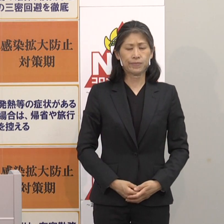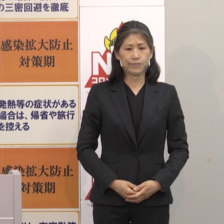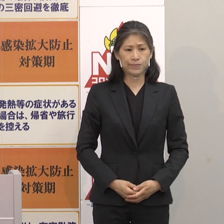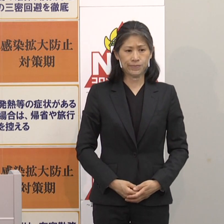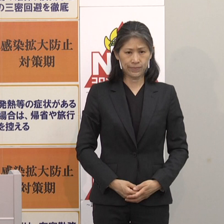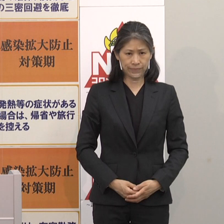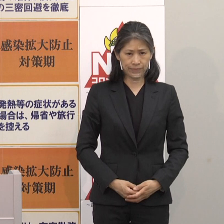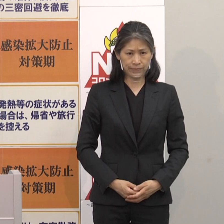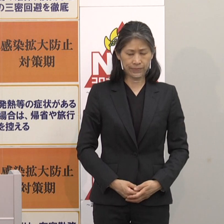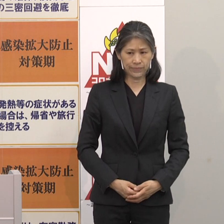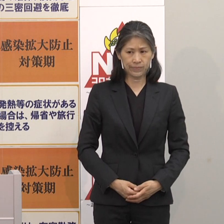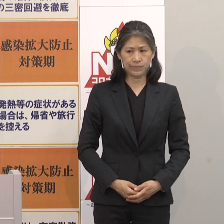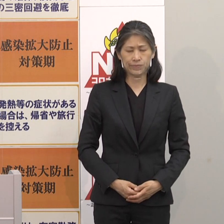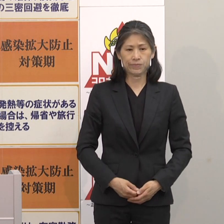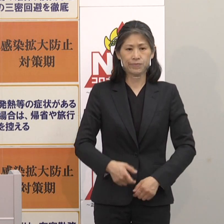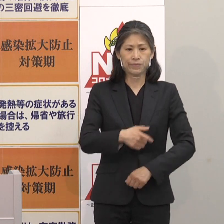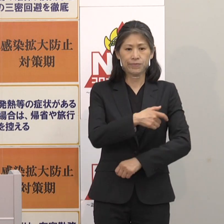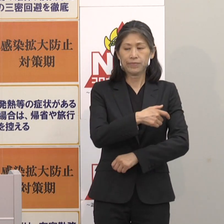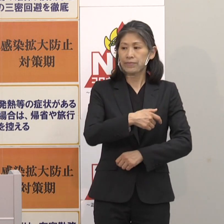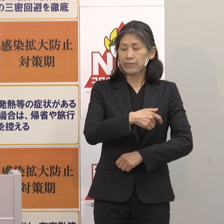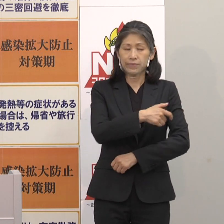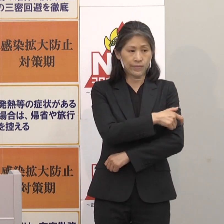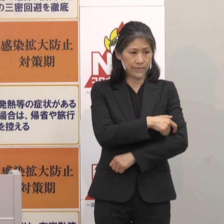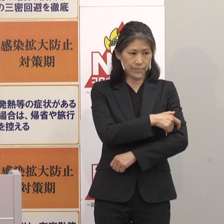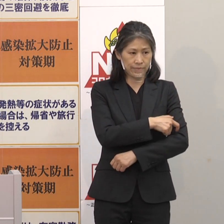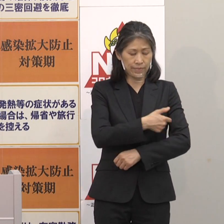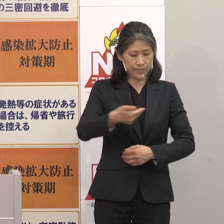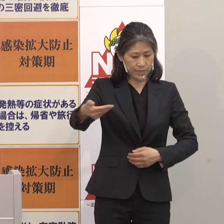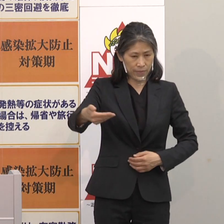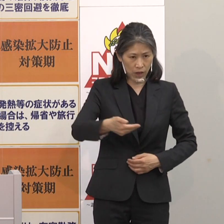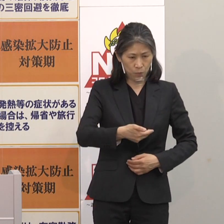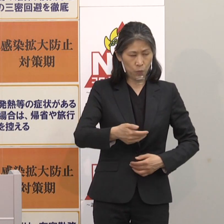引き続きまして患者からのご質問をお願いいたします。